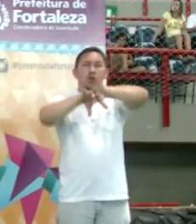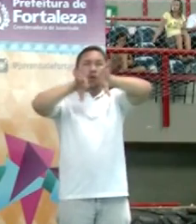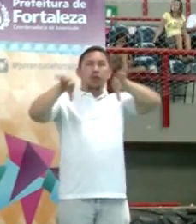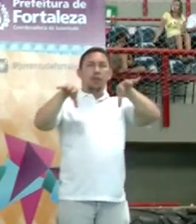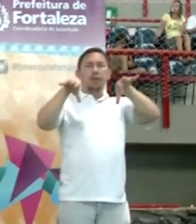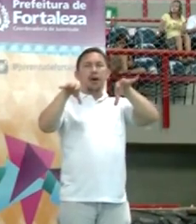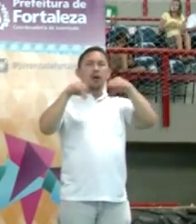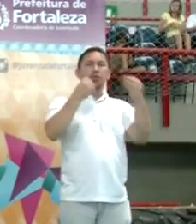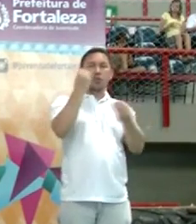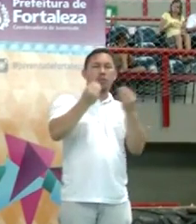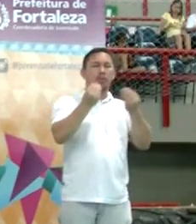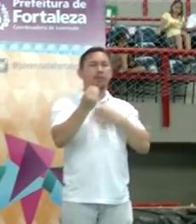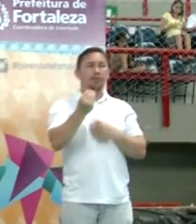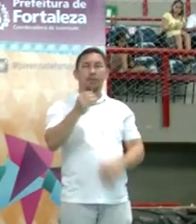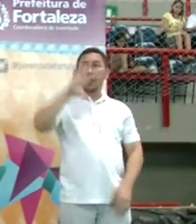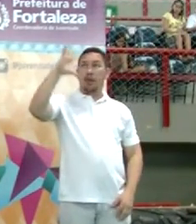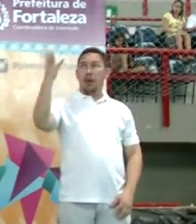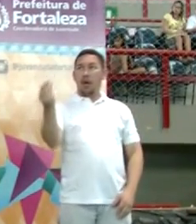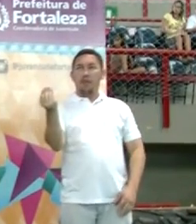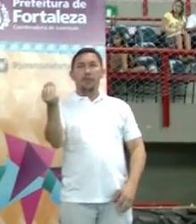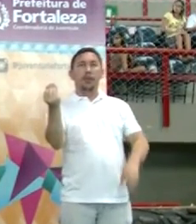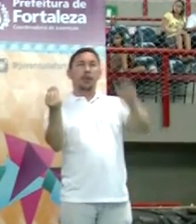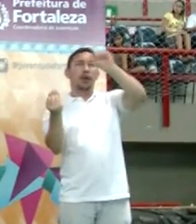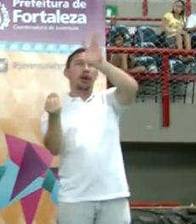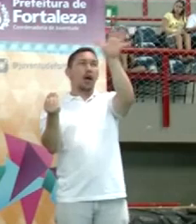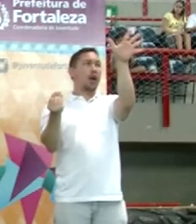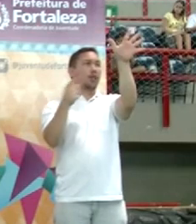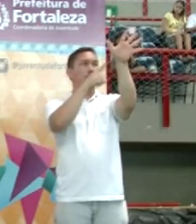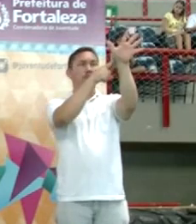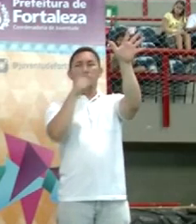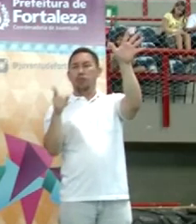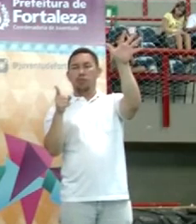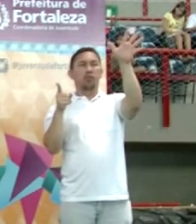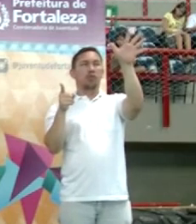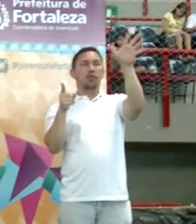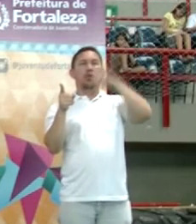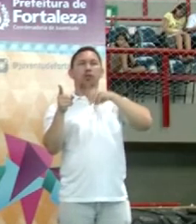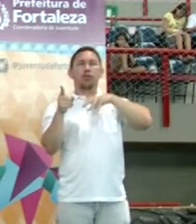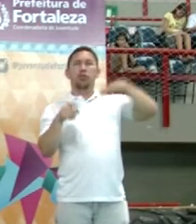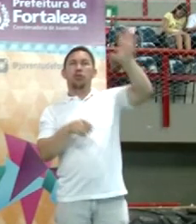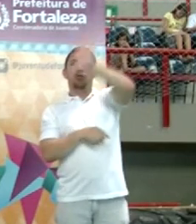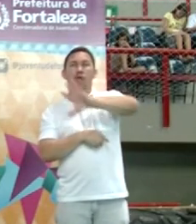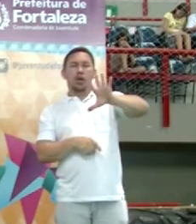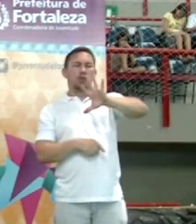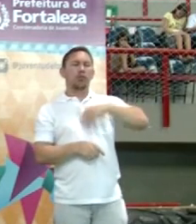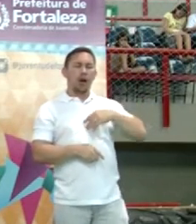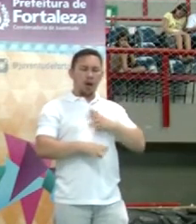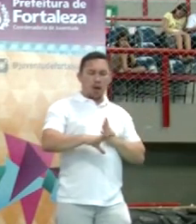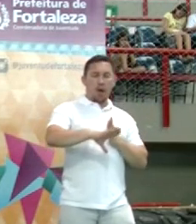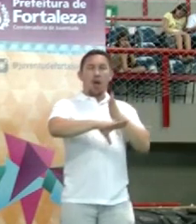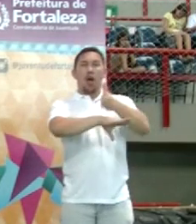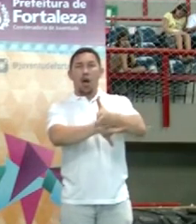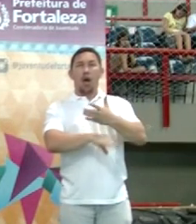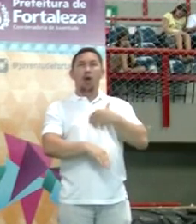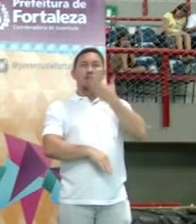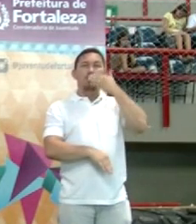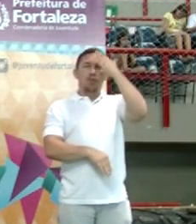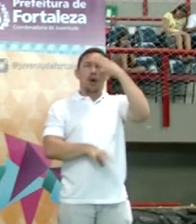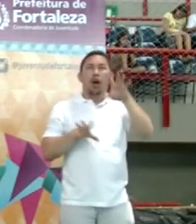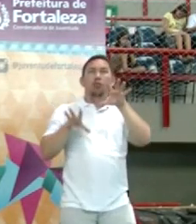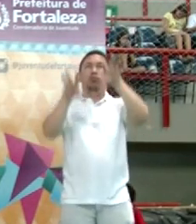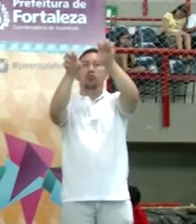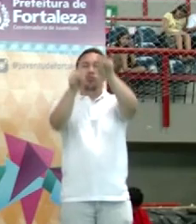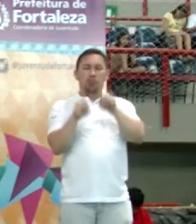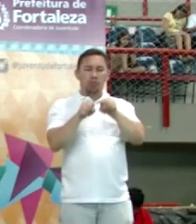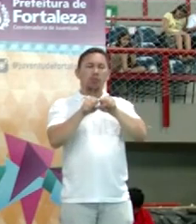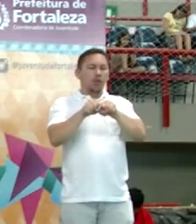como a África e a Ásia vão ser vistas quando a civilização árabe consegue dominar aqueles